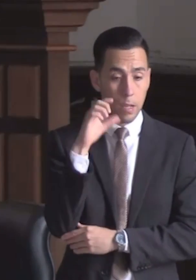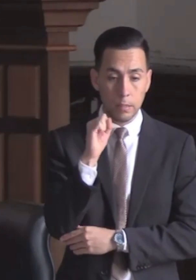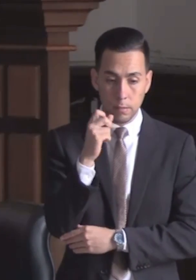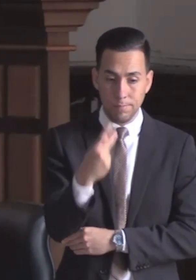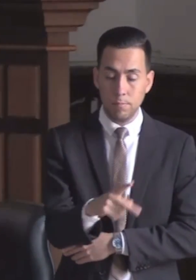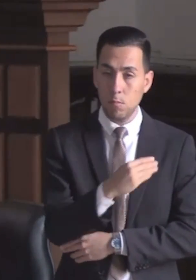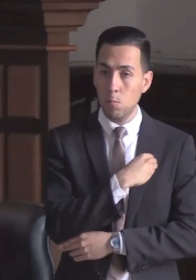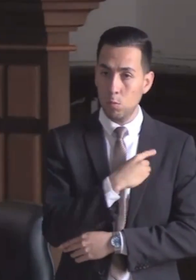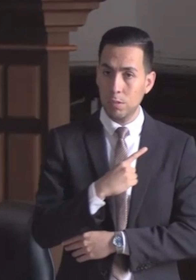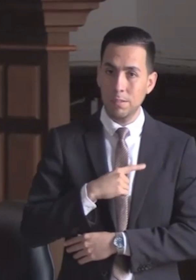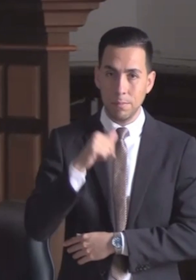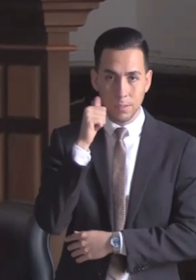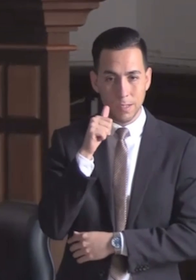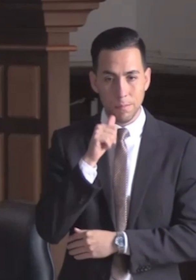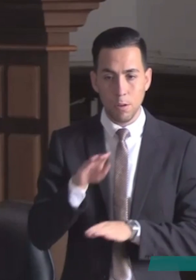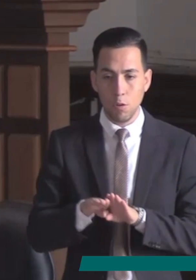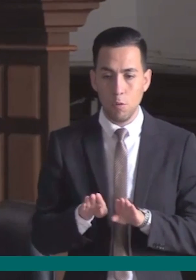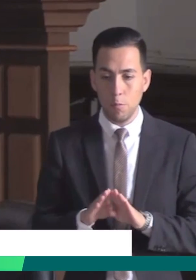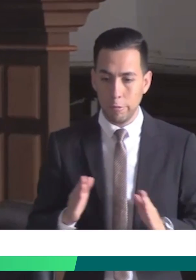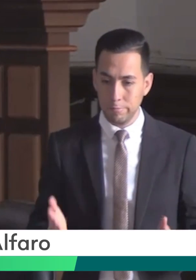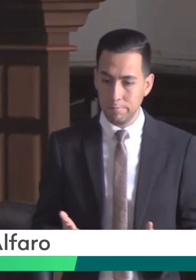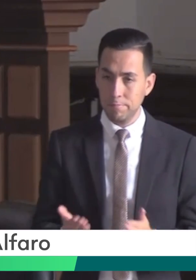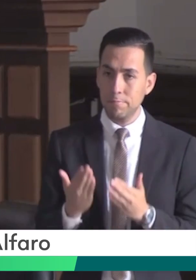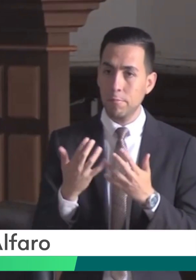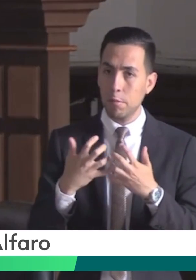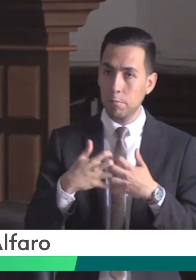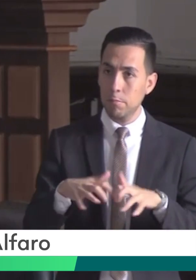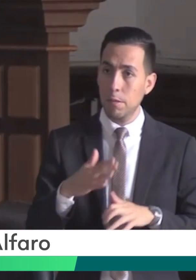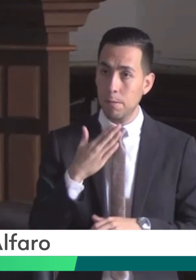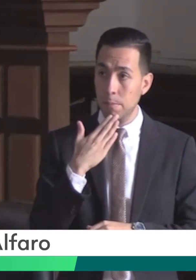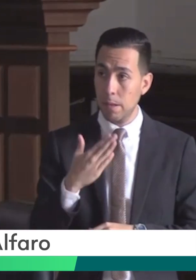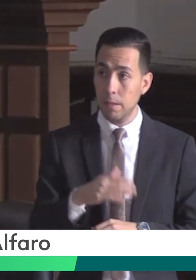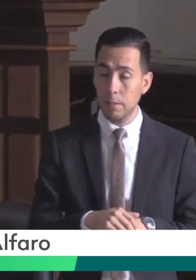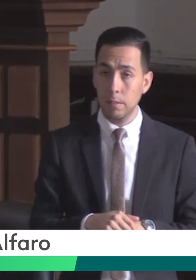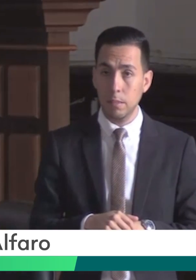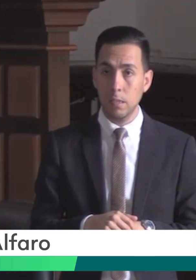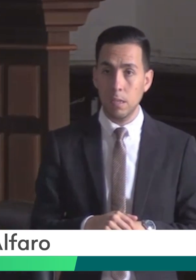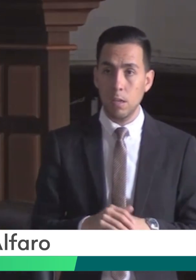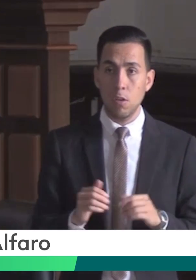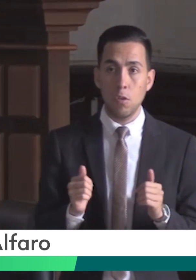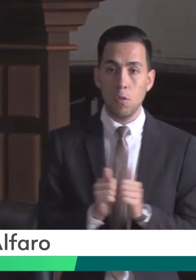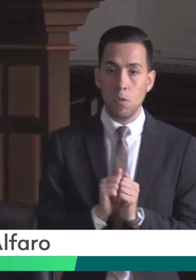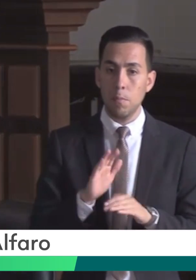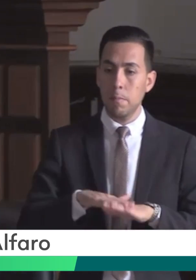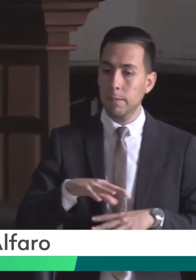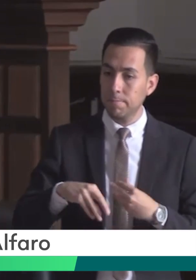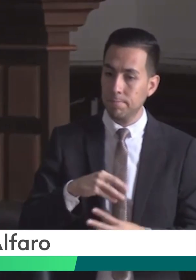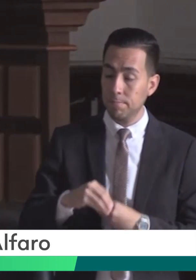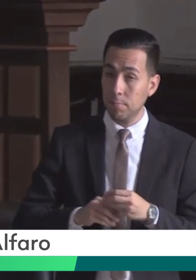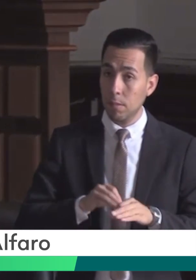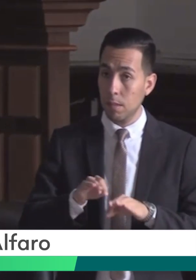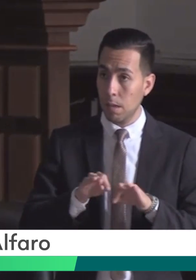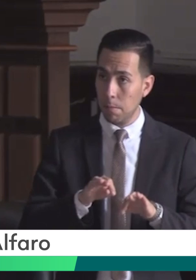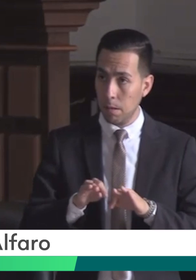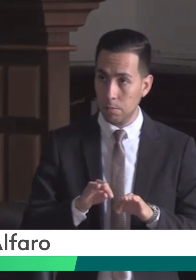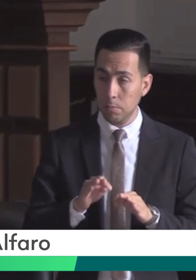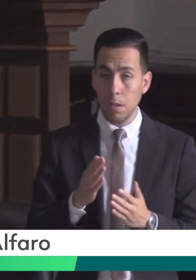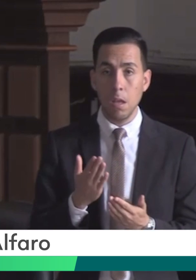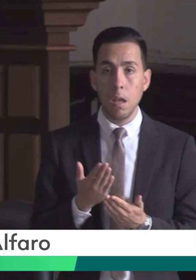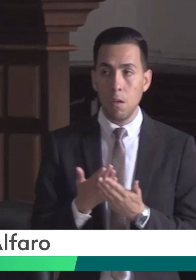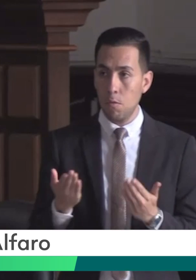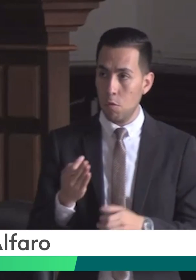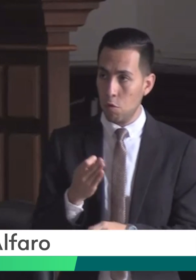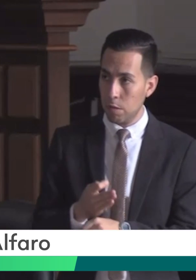municipio pujante, un motor de crecimiento y un generador de empleos. Aquí, modernidad